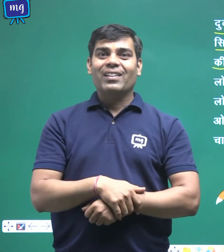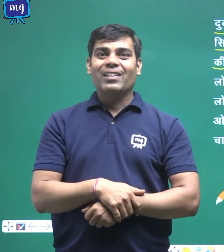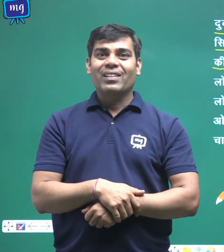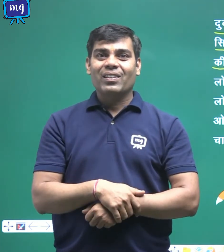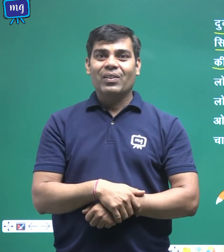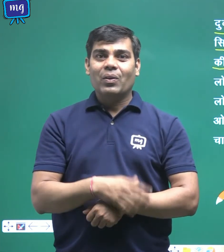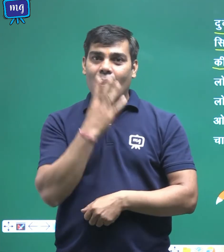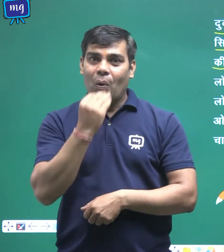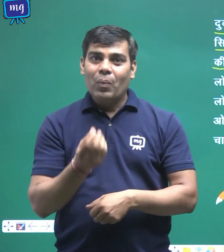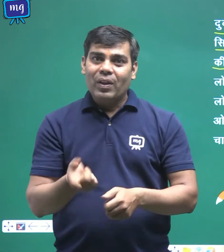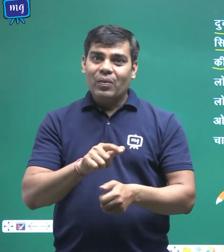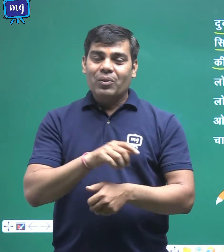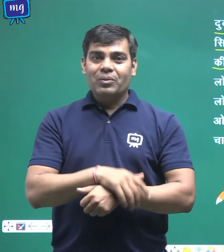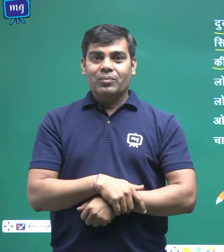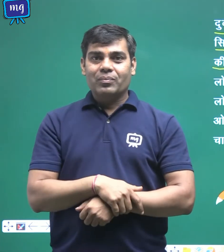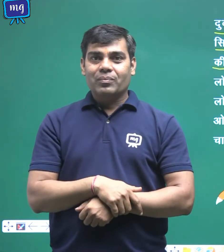लोमड़ी को